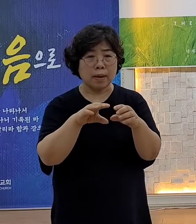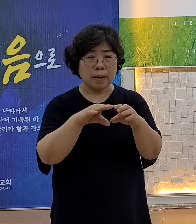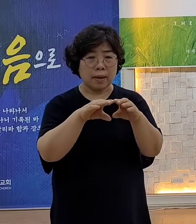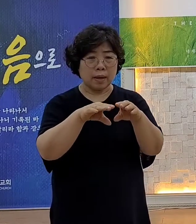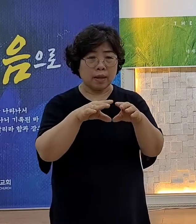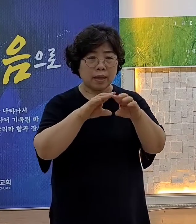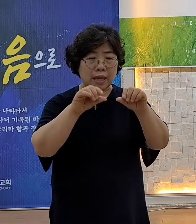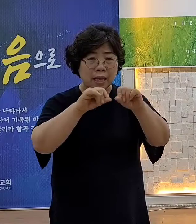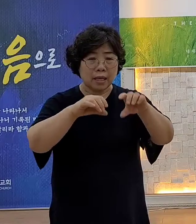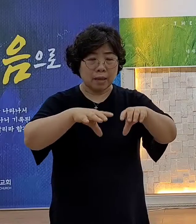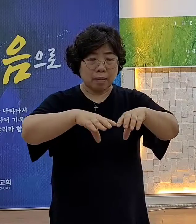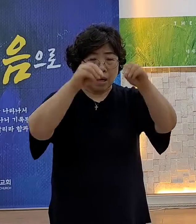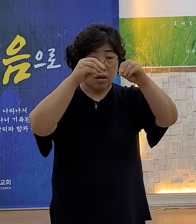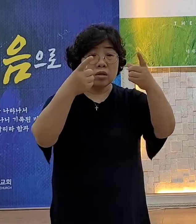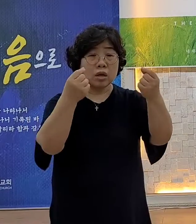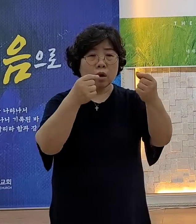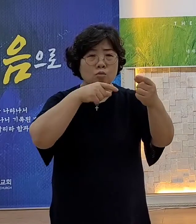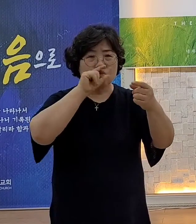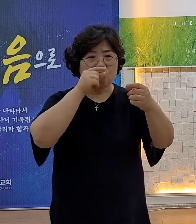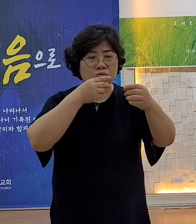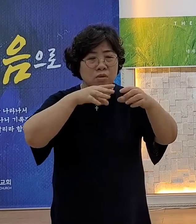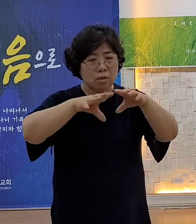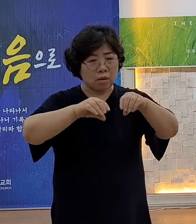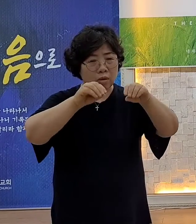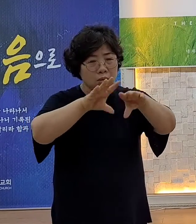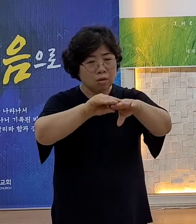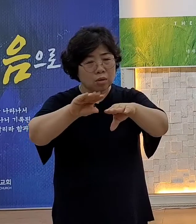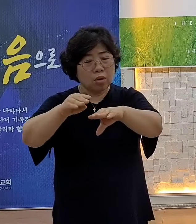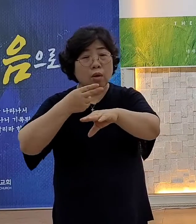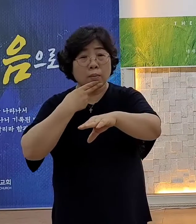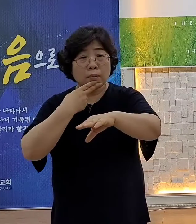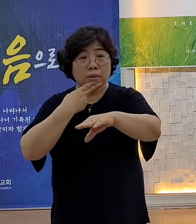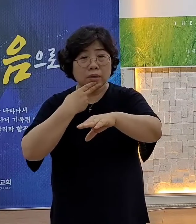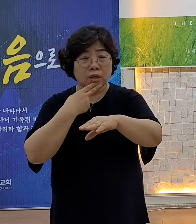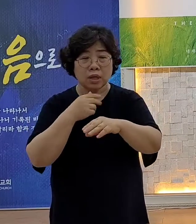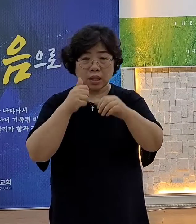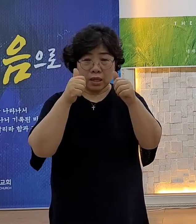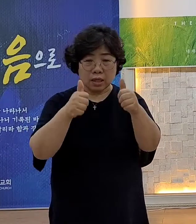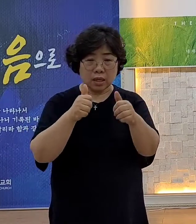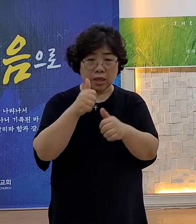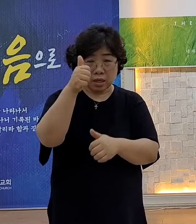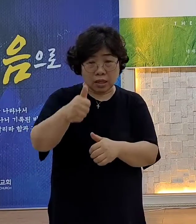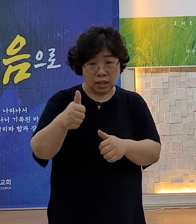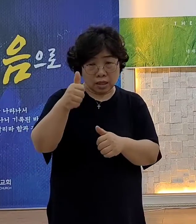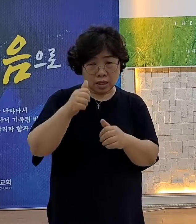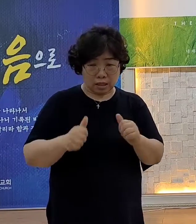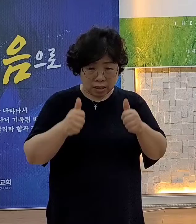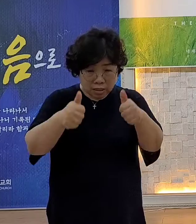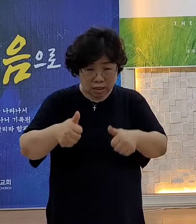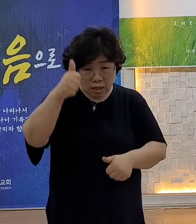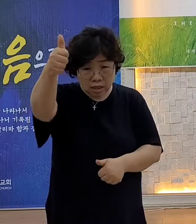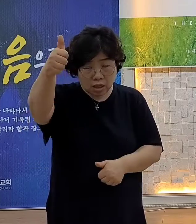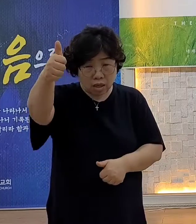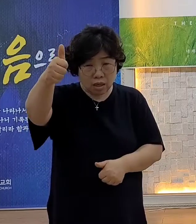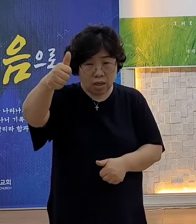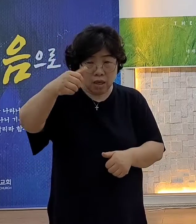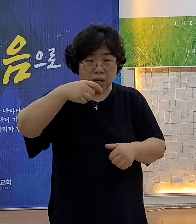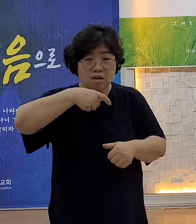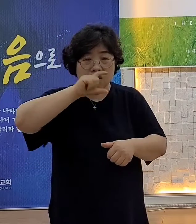건넜잖아요. 하나님께서 제사장들을 앞세워 가지고 제사장들이 그 요단강에 발을 탁 딛는 순간에 물이